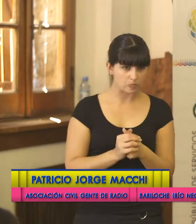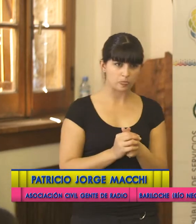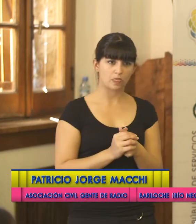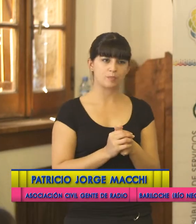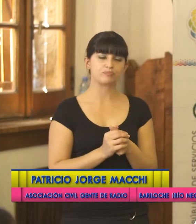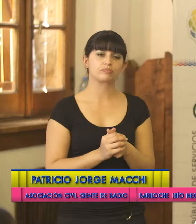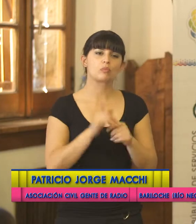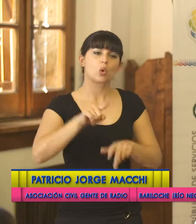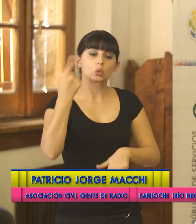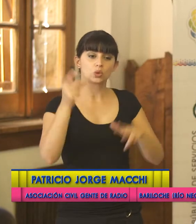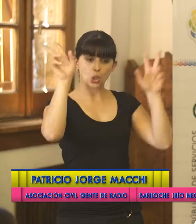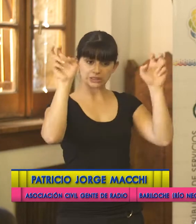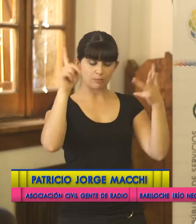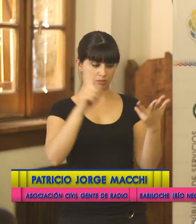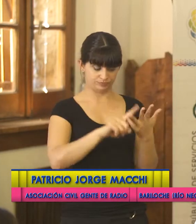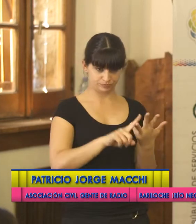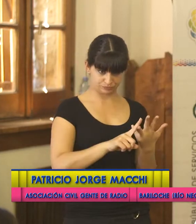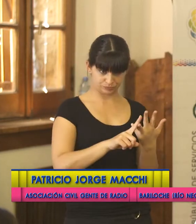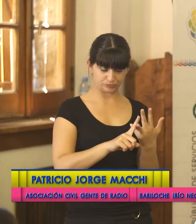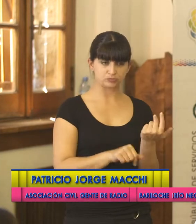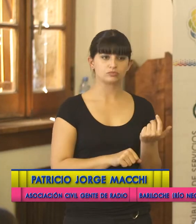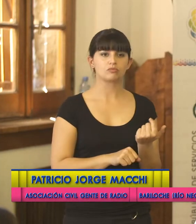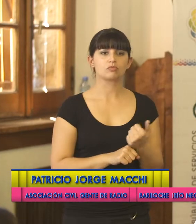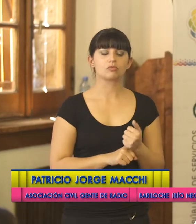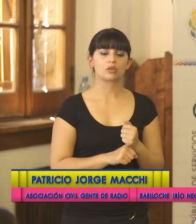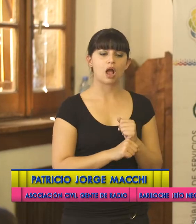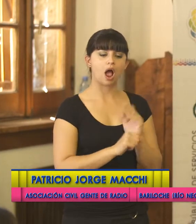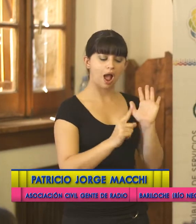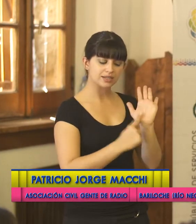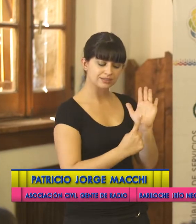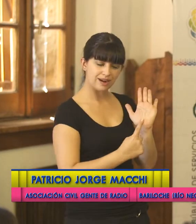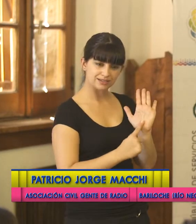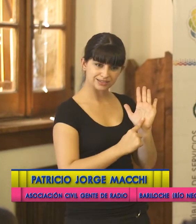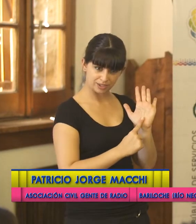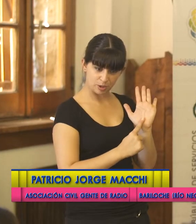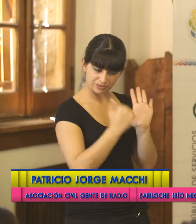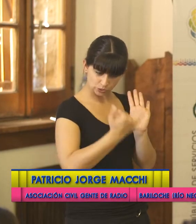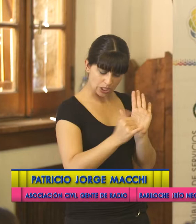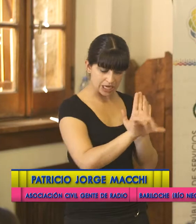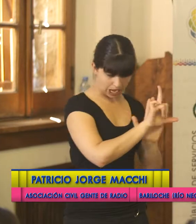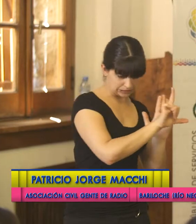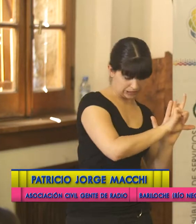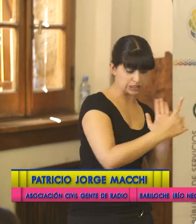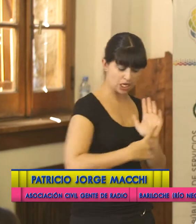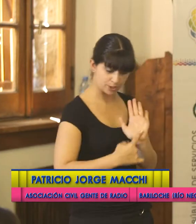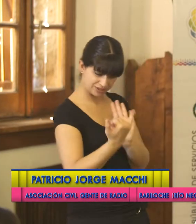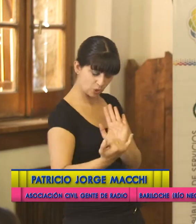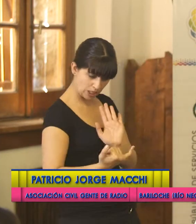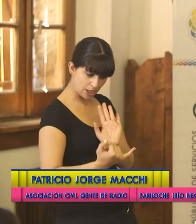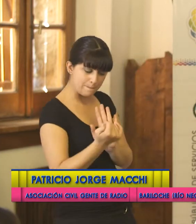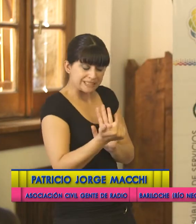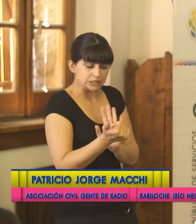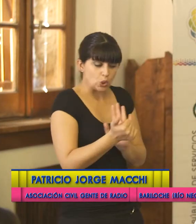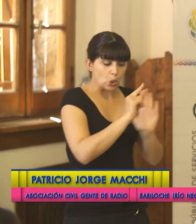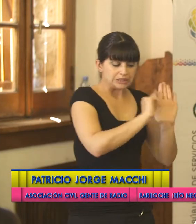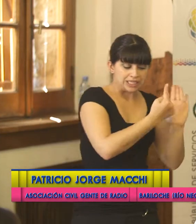si bien está reglamentada gran parte de la ley hay artículos o